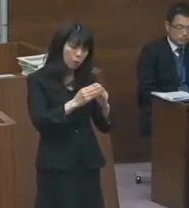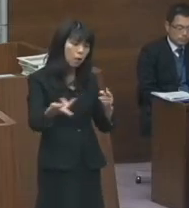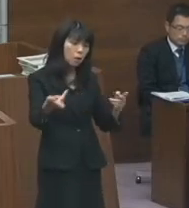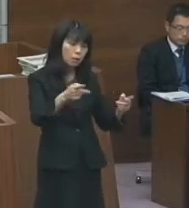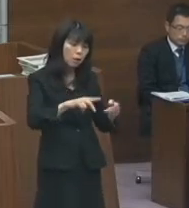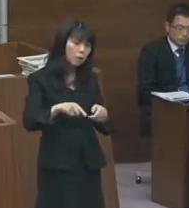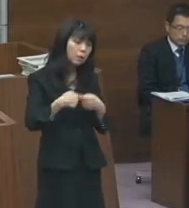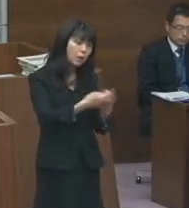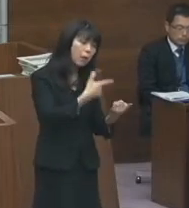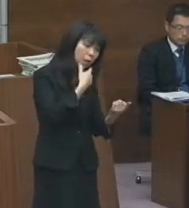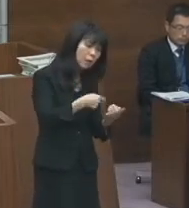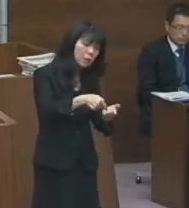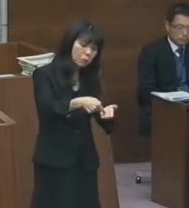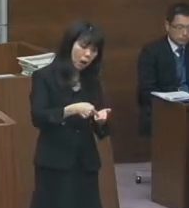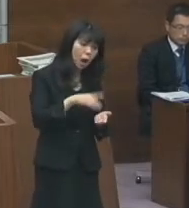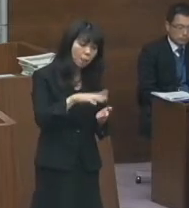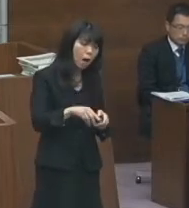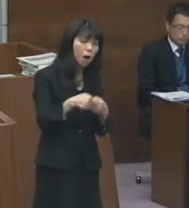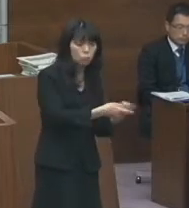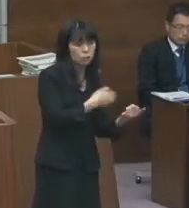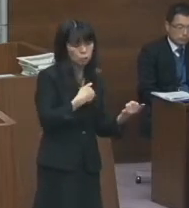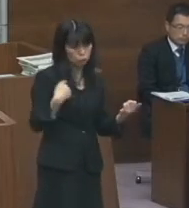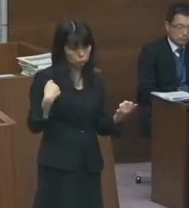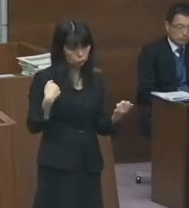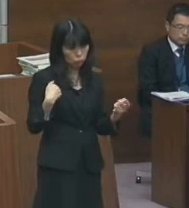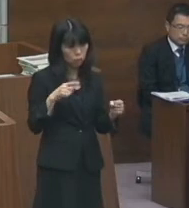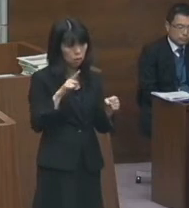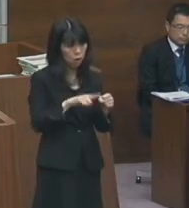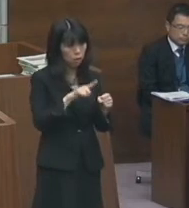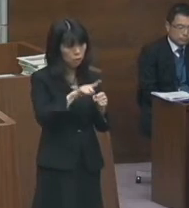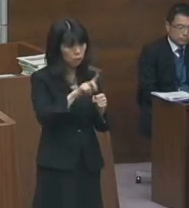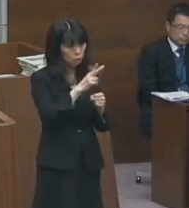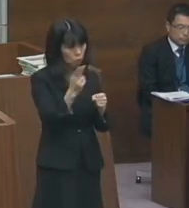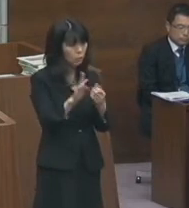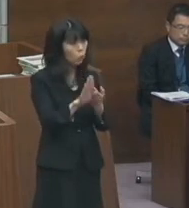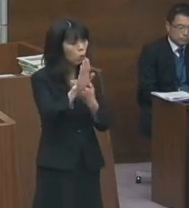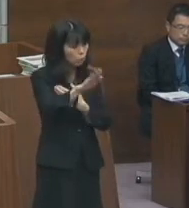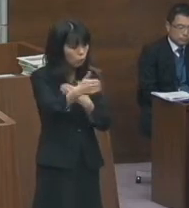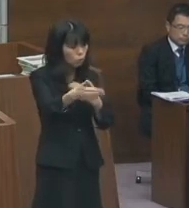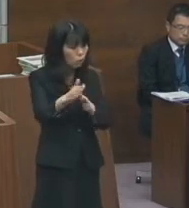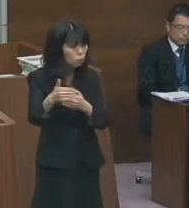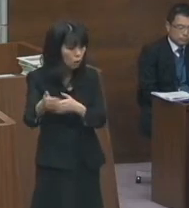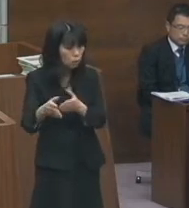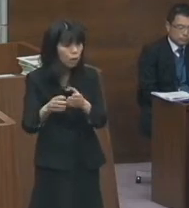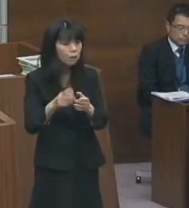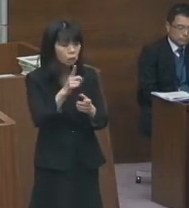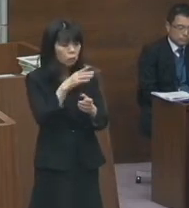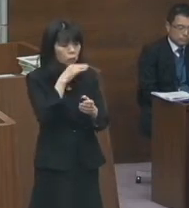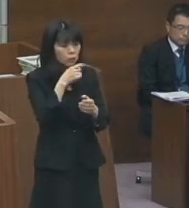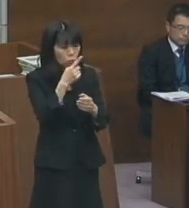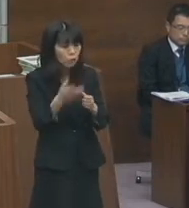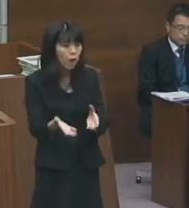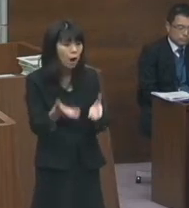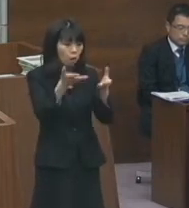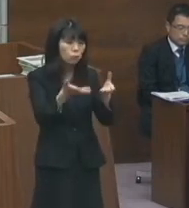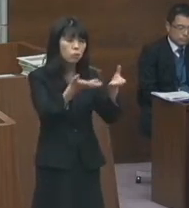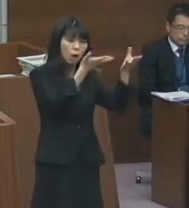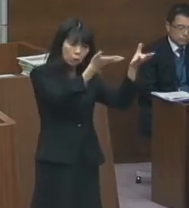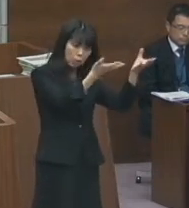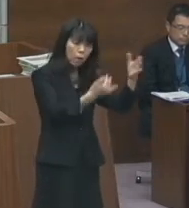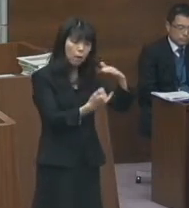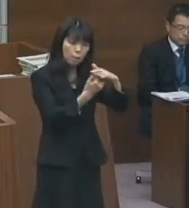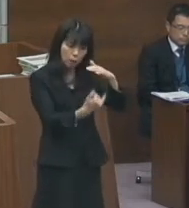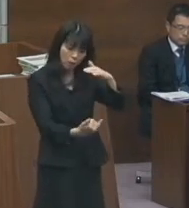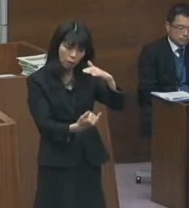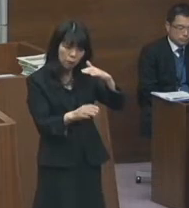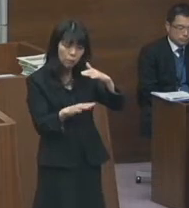ば、入所が可能となるほか、次年度以降につきましては、各クラスの児童が進級することにより、定員を満たす児童の受け入れが